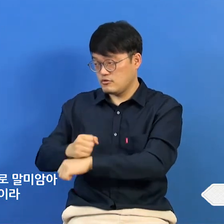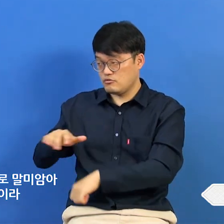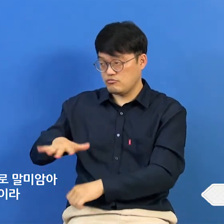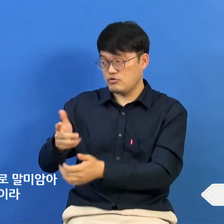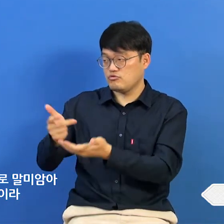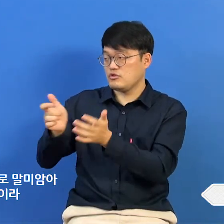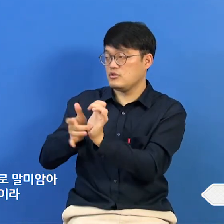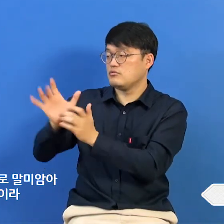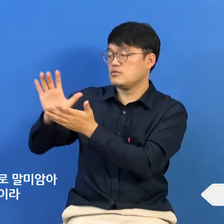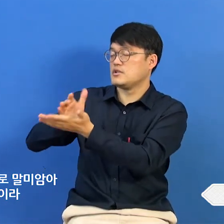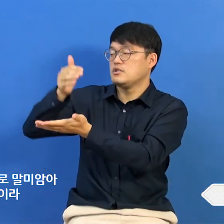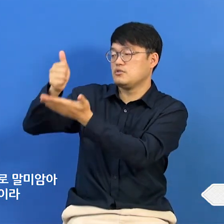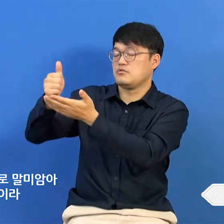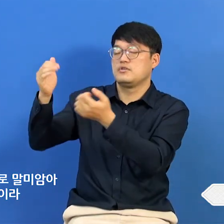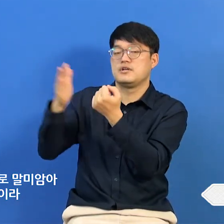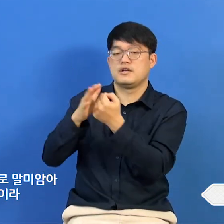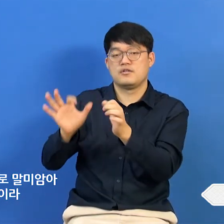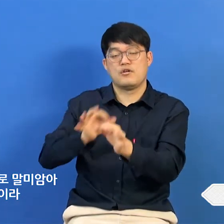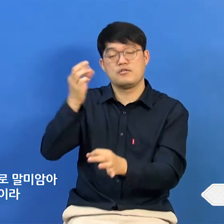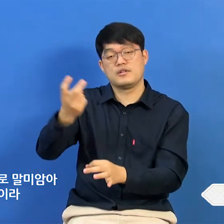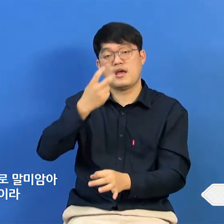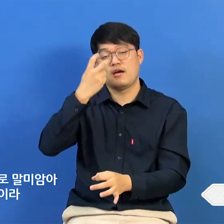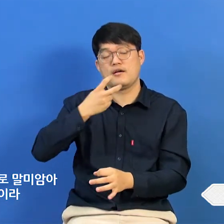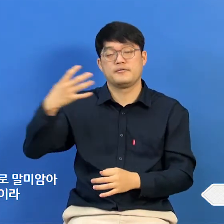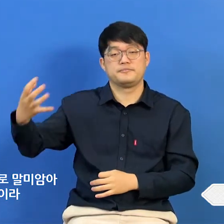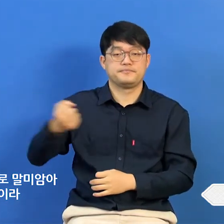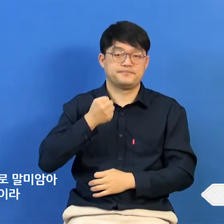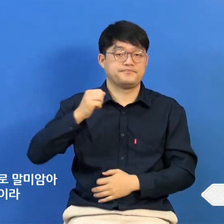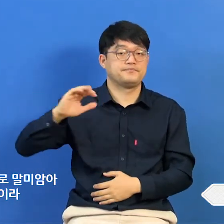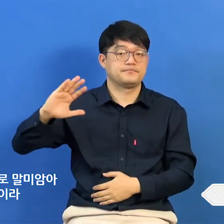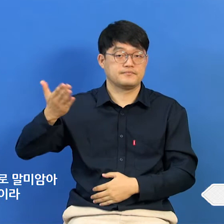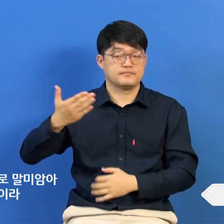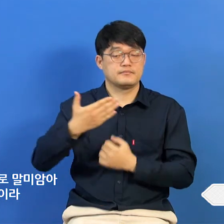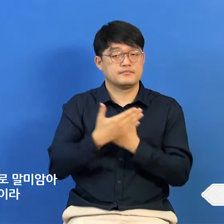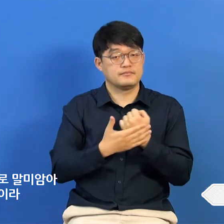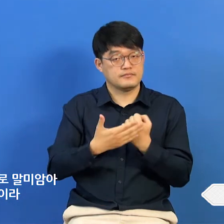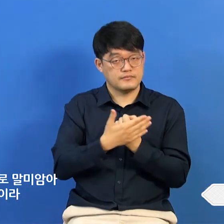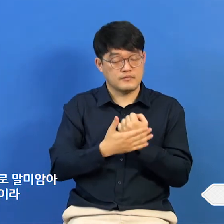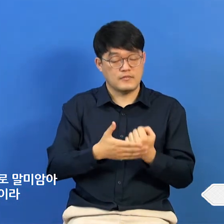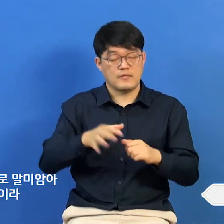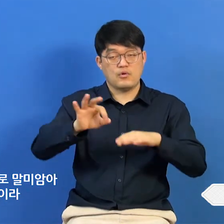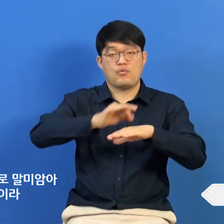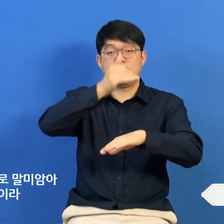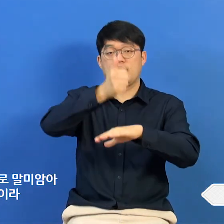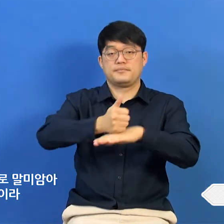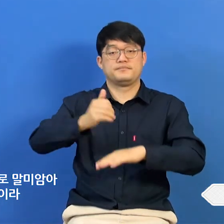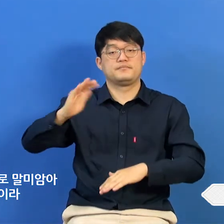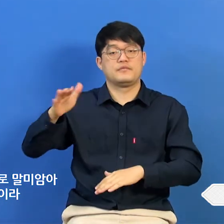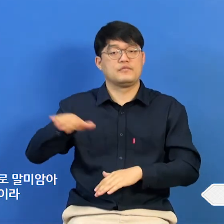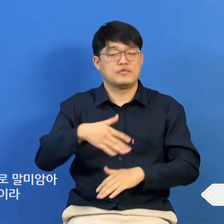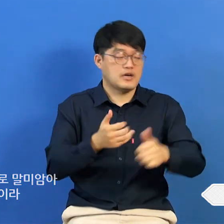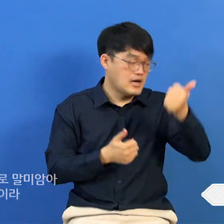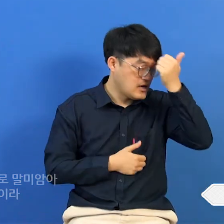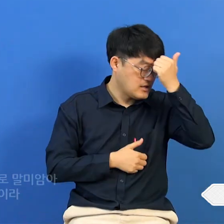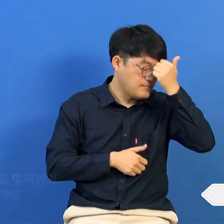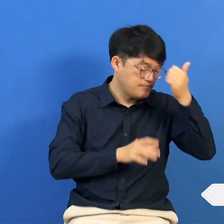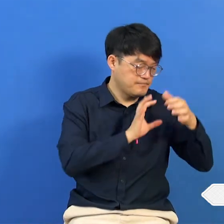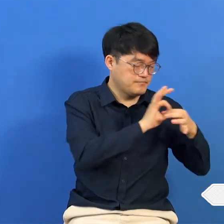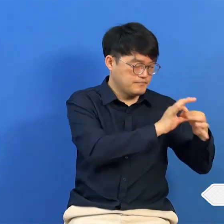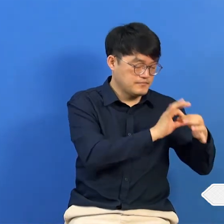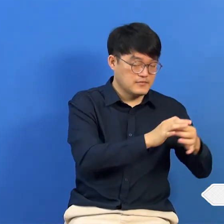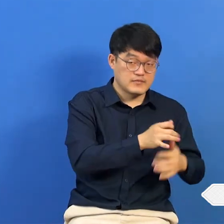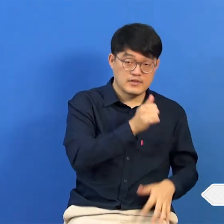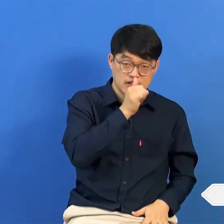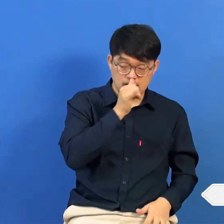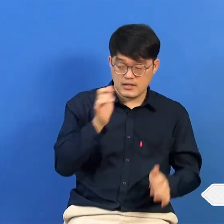함이라. 은혜가 왕노릇한다고 했습니다. 우리가 아담에게 속해 있다가 예수 그리스도에게로